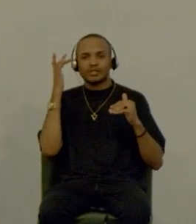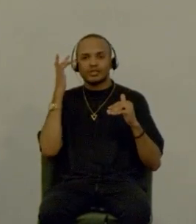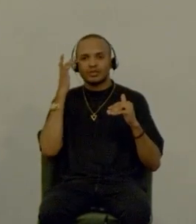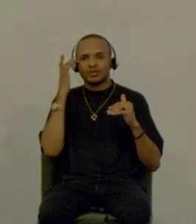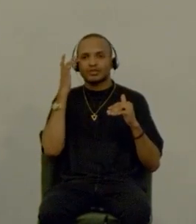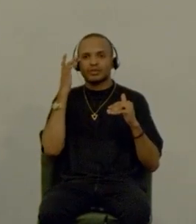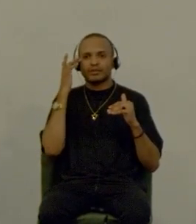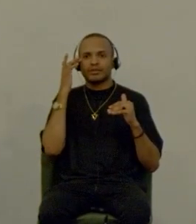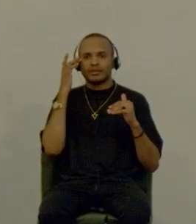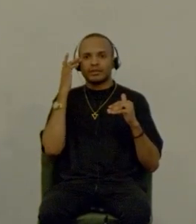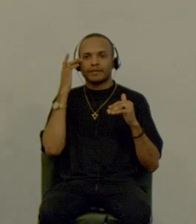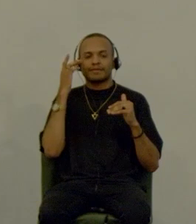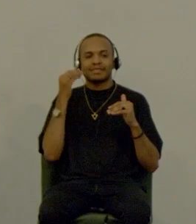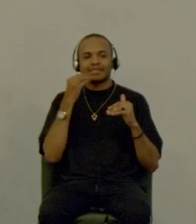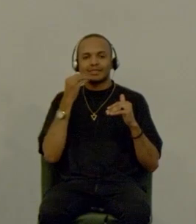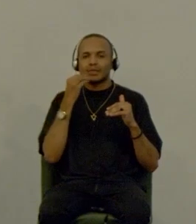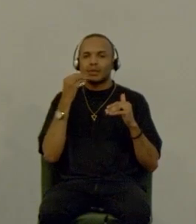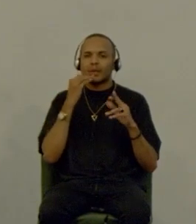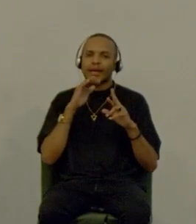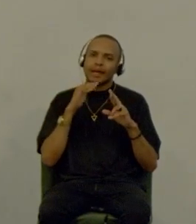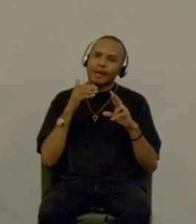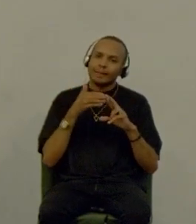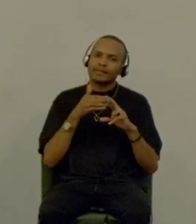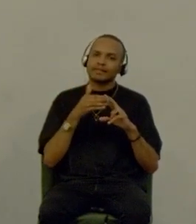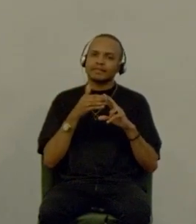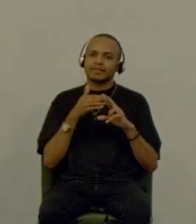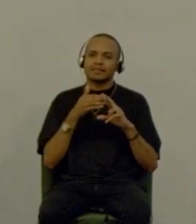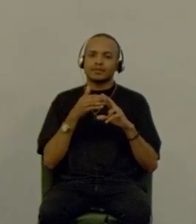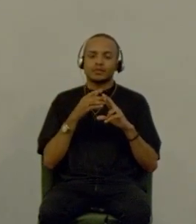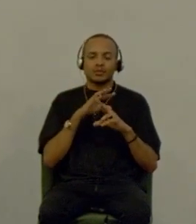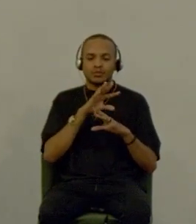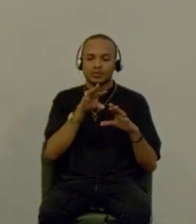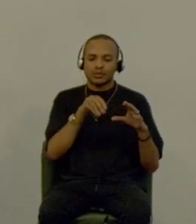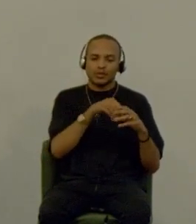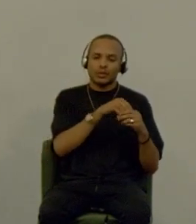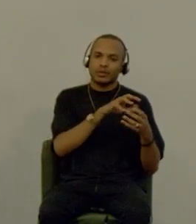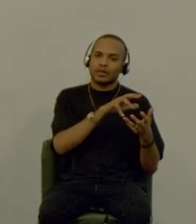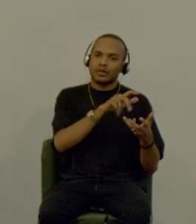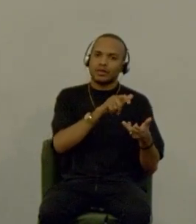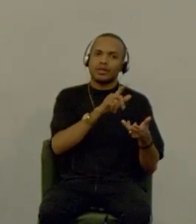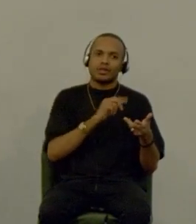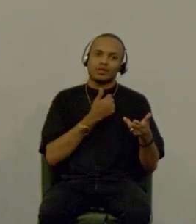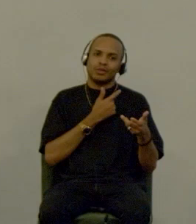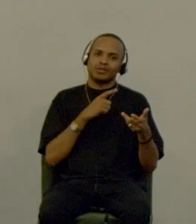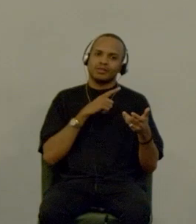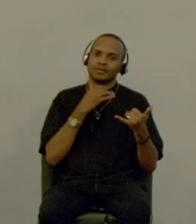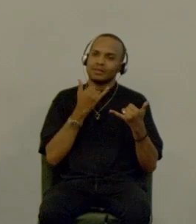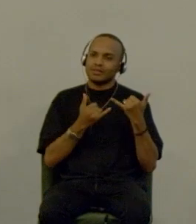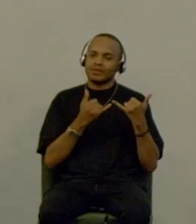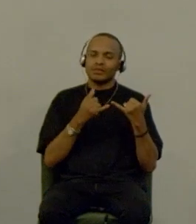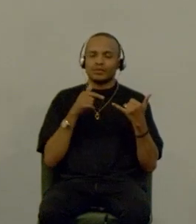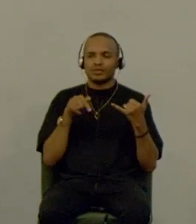qui a essayé, lui aussi, de représenter l'intérieur de la Terre. Et on a en commun, avec Kircher, si j'ose dire, cet amour